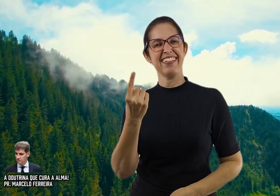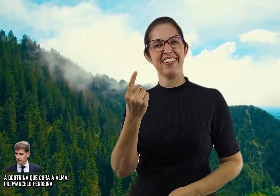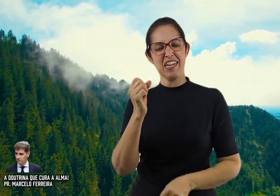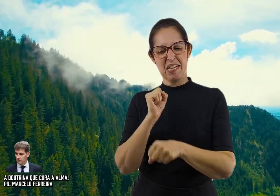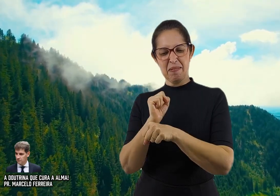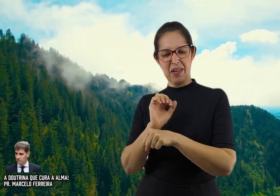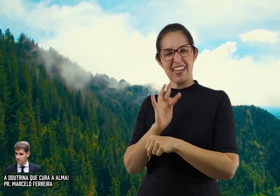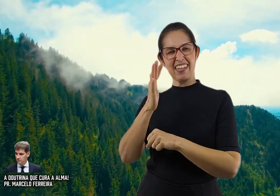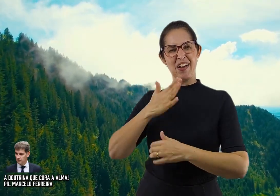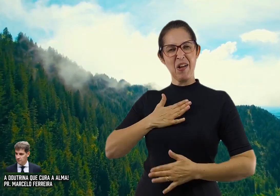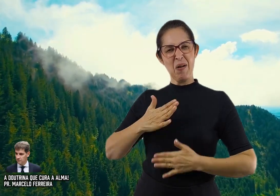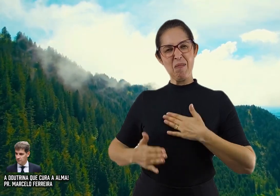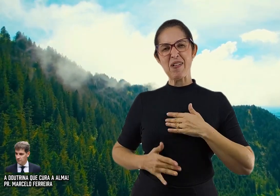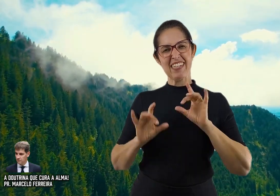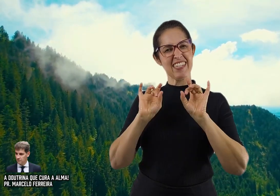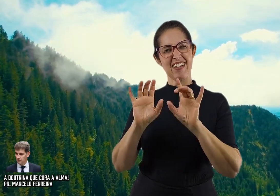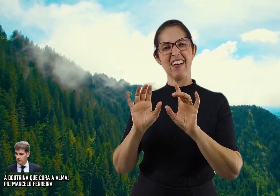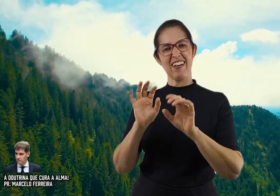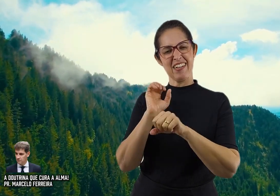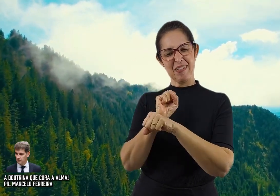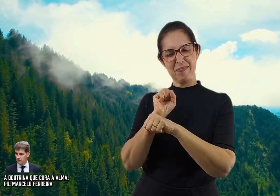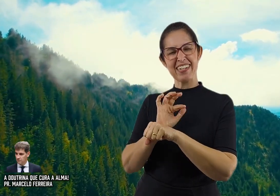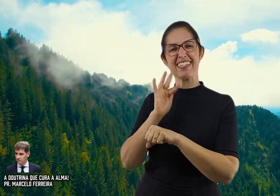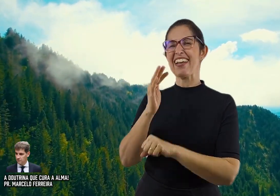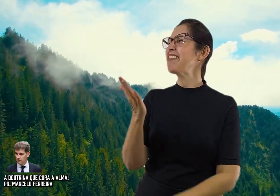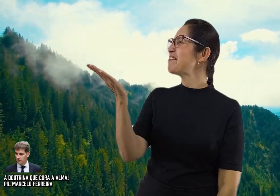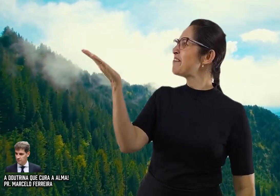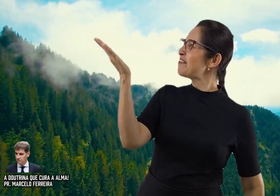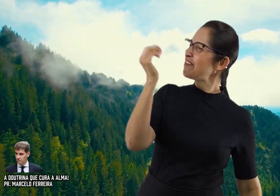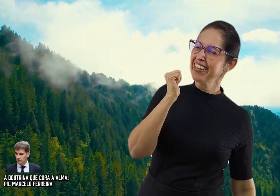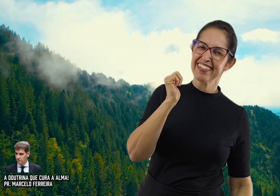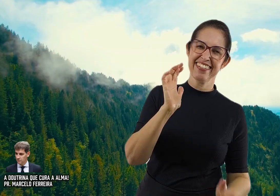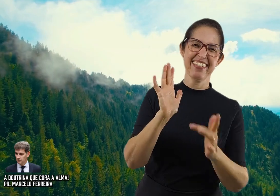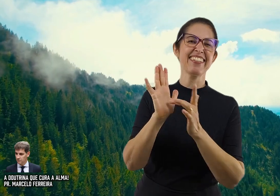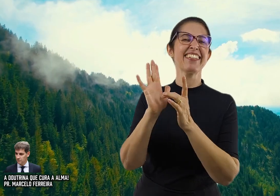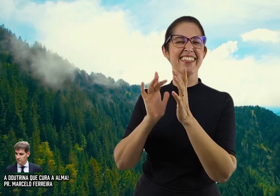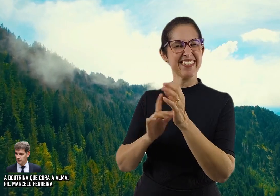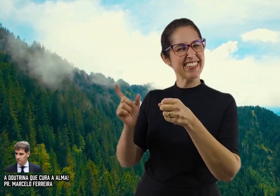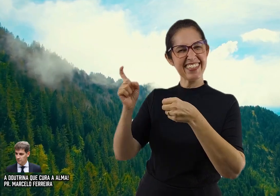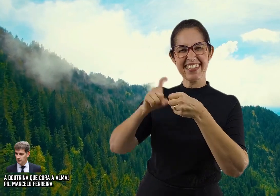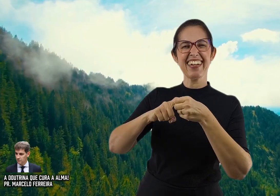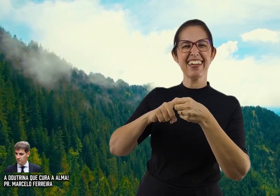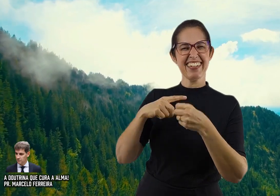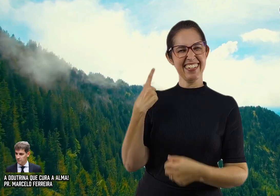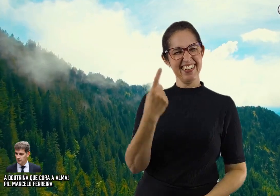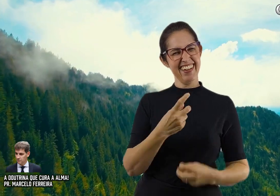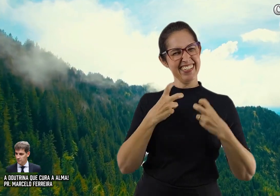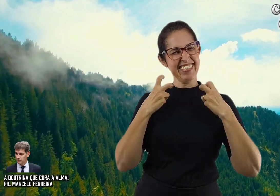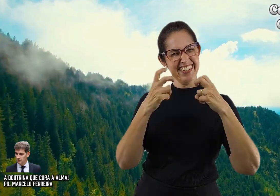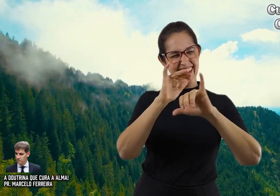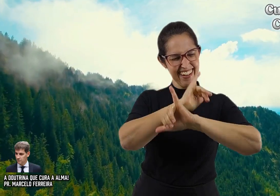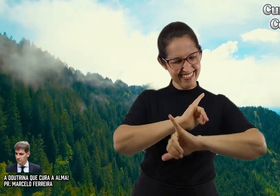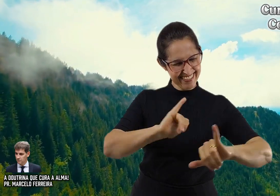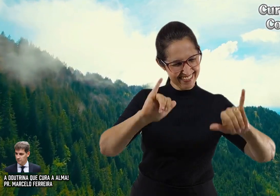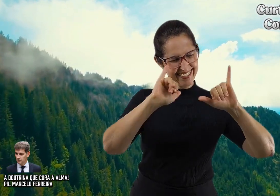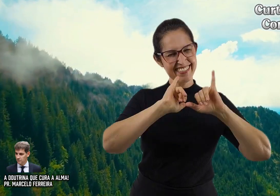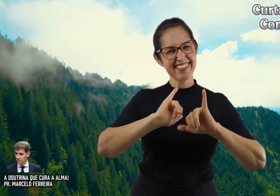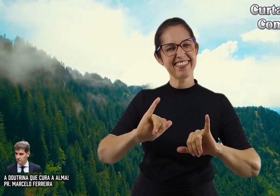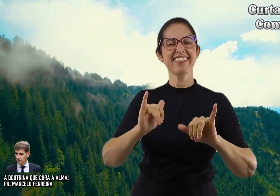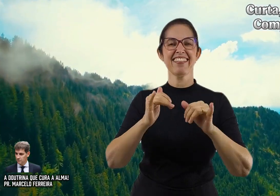esperança só, um grito só. Vem, Maranata, Jesus vem. É o nosso grito.